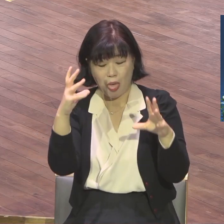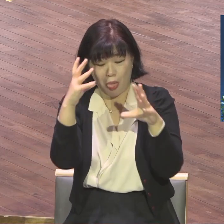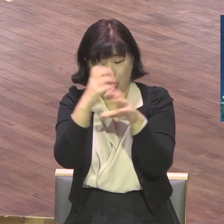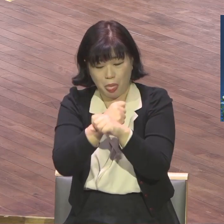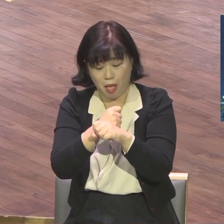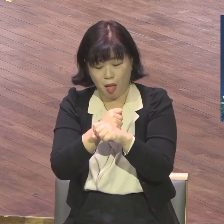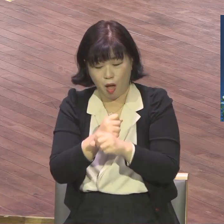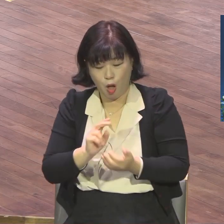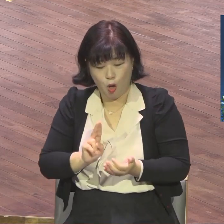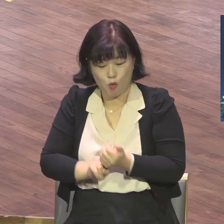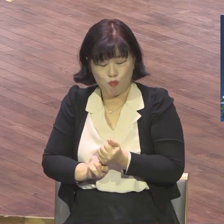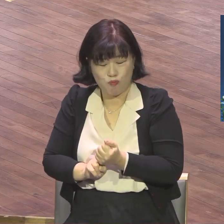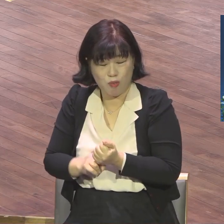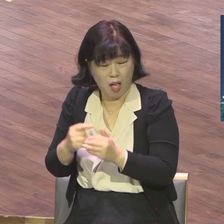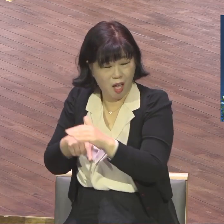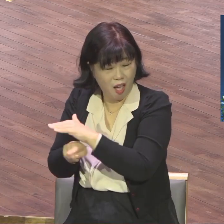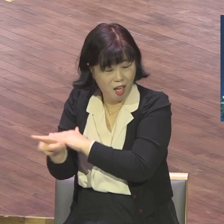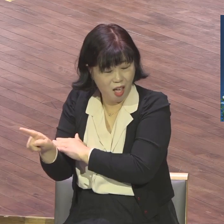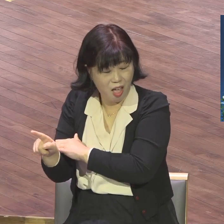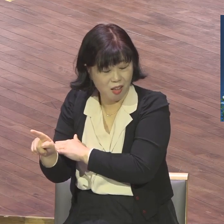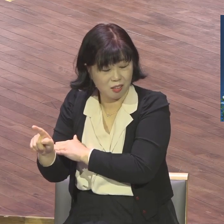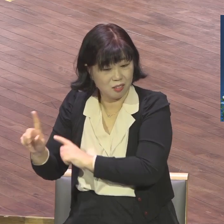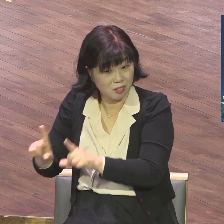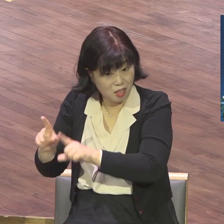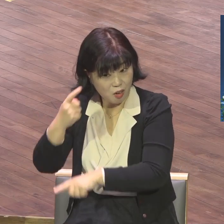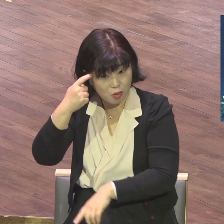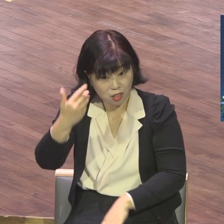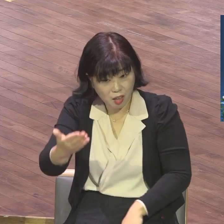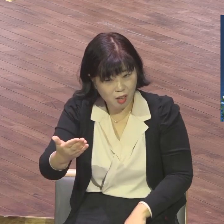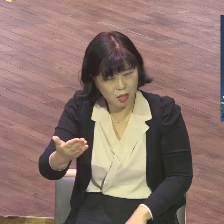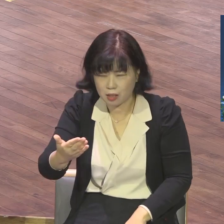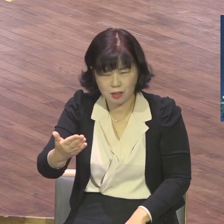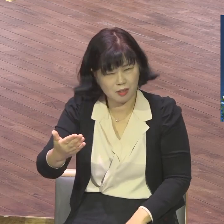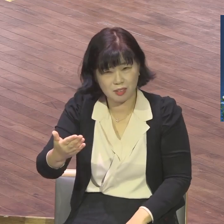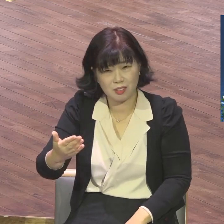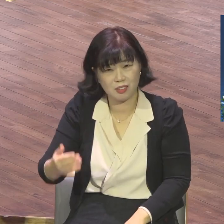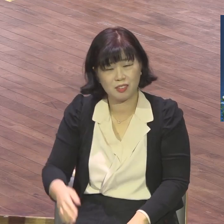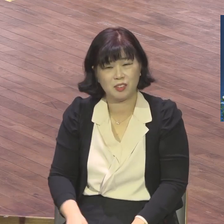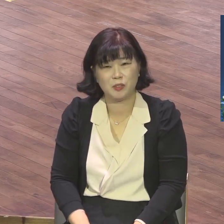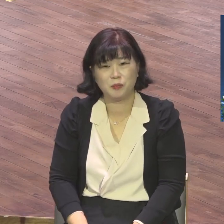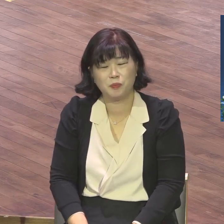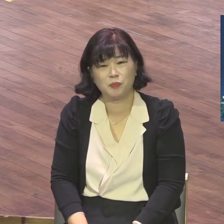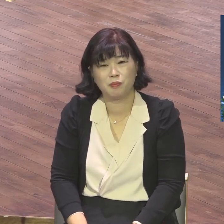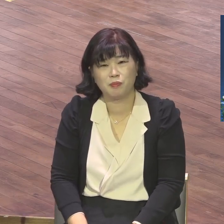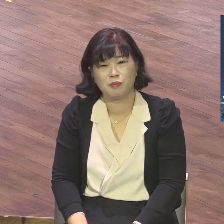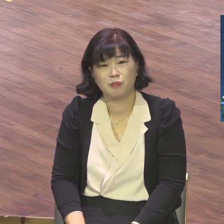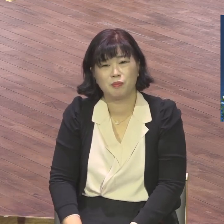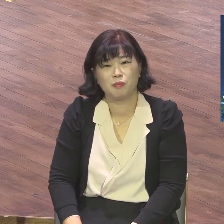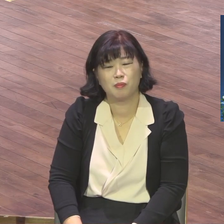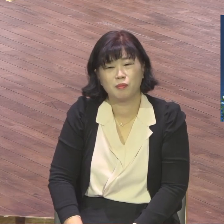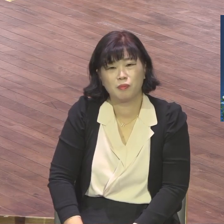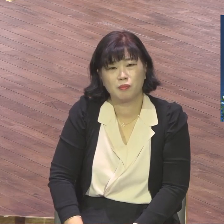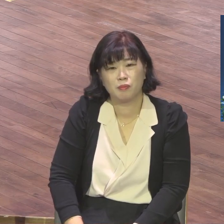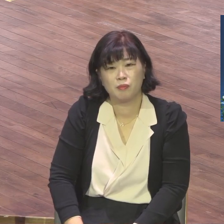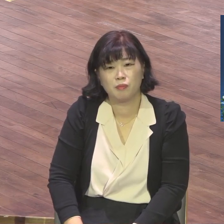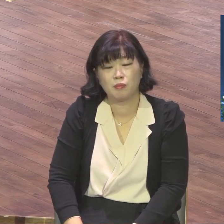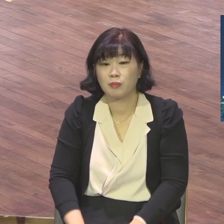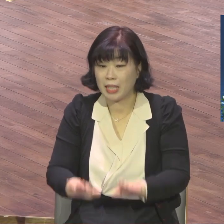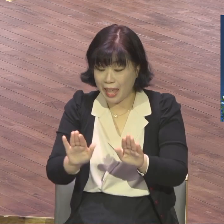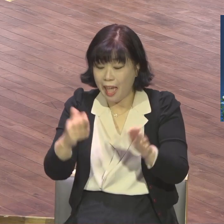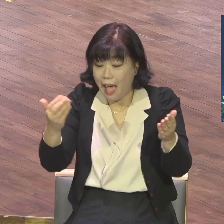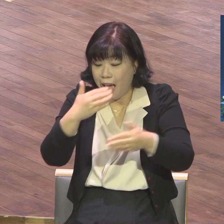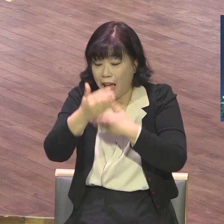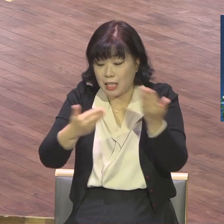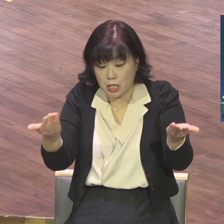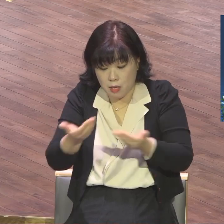하나님께서 열어 주신 이 은혜를 매 순간 기억하시 바랍니다. 일평생 하나님 일에 은퇴가 없어요.